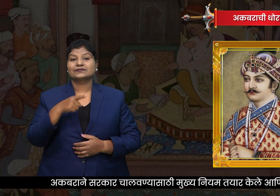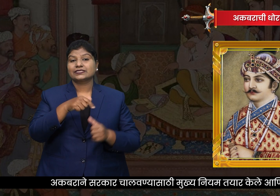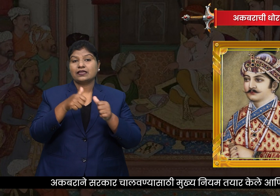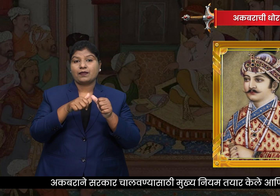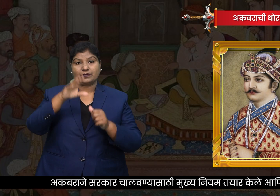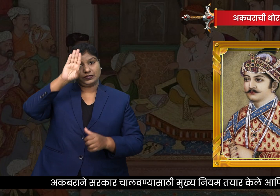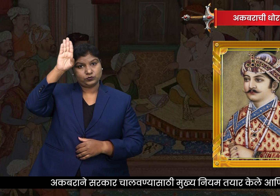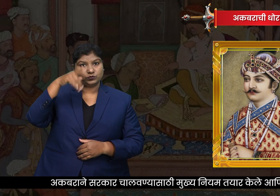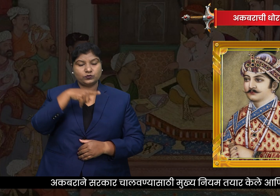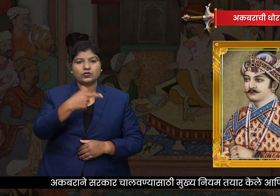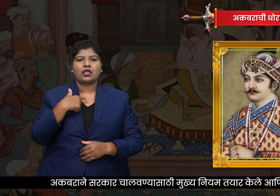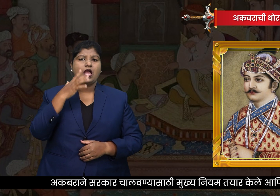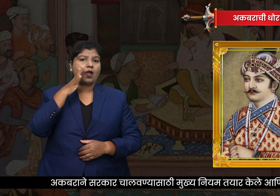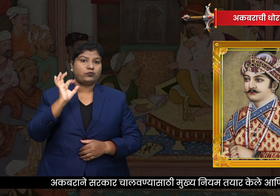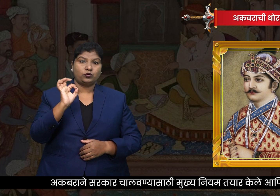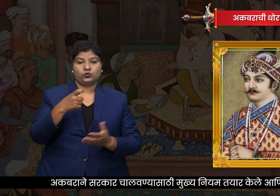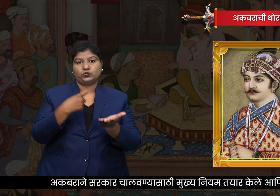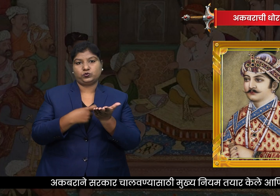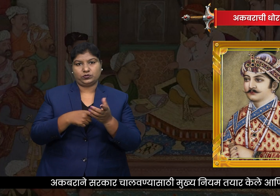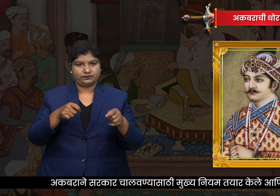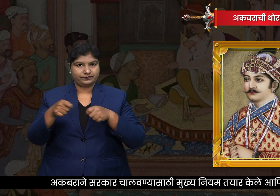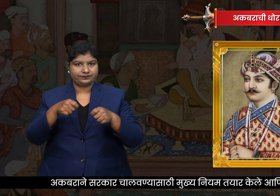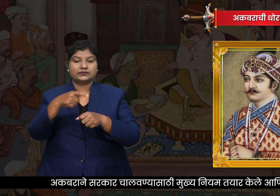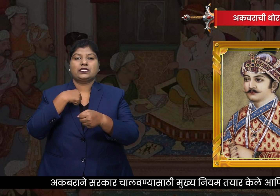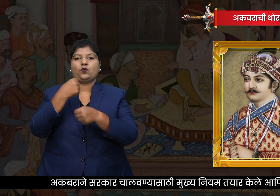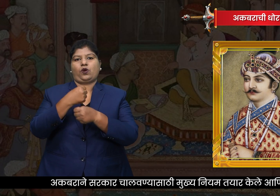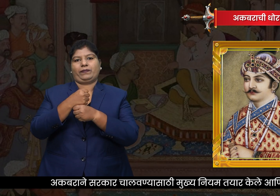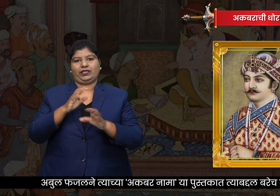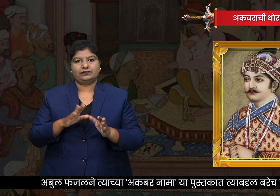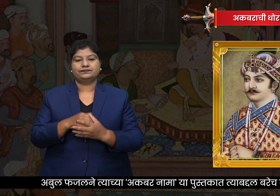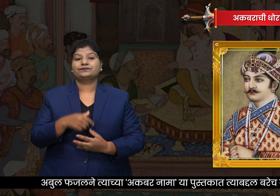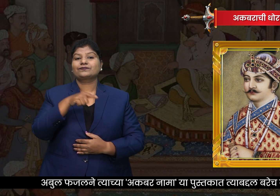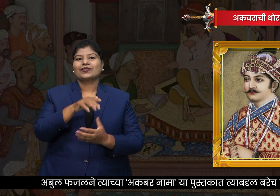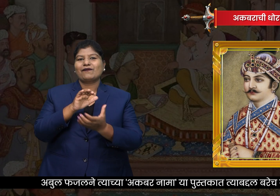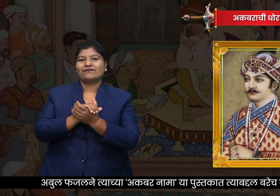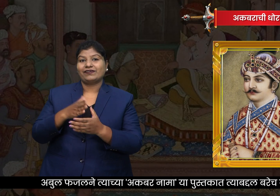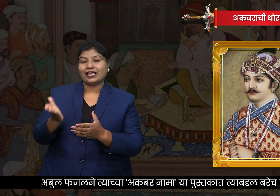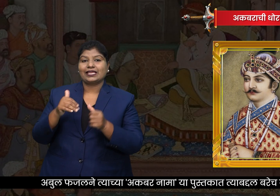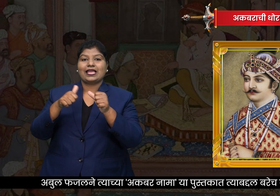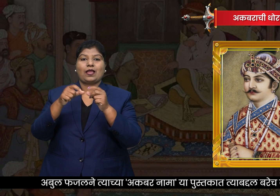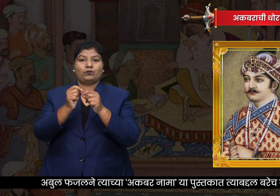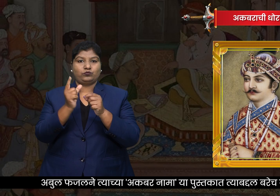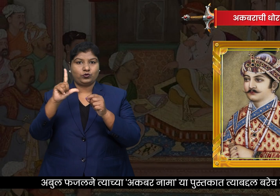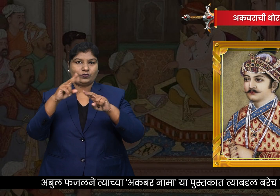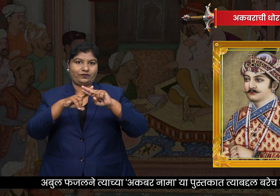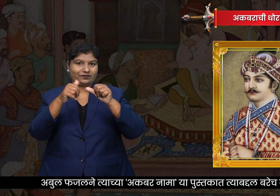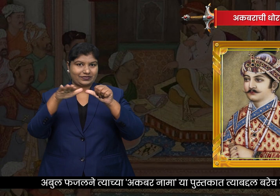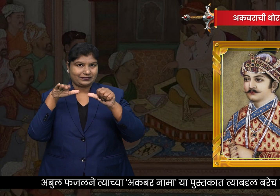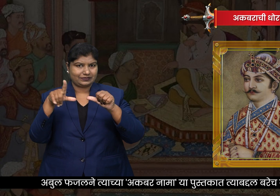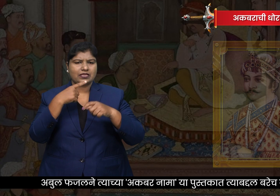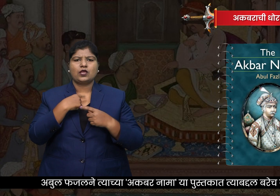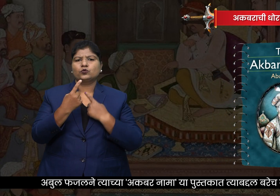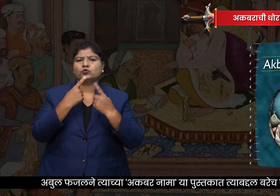अकबराने सरकार चालवण्यासाठी प्रमुख नियम तयार केले आणि त्यांनी मित्र अबुल फजलने त्यांचा अकबरनामा या